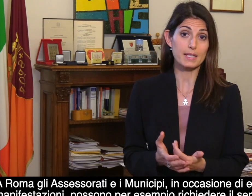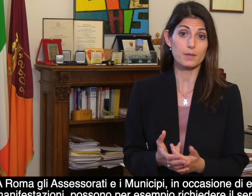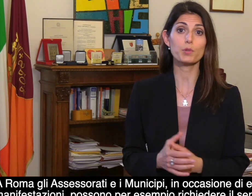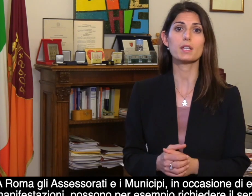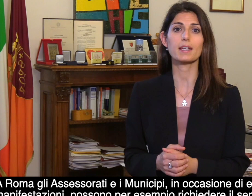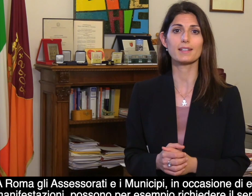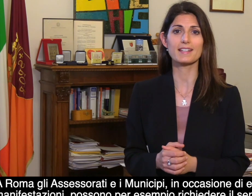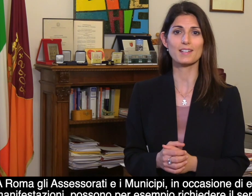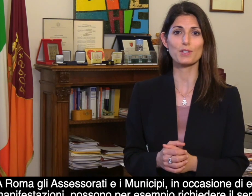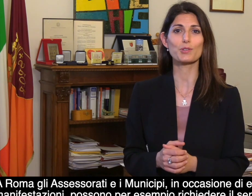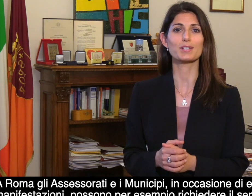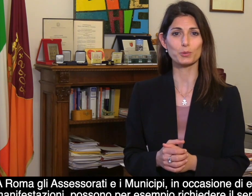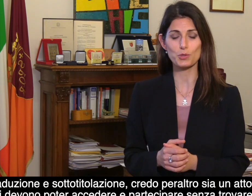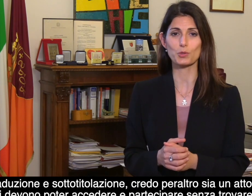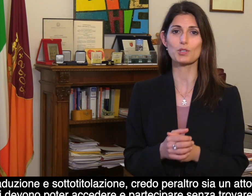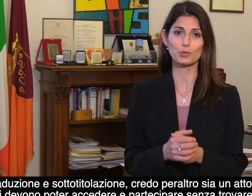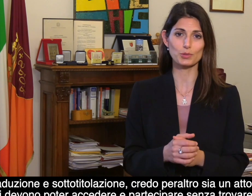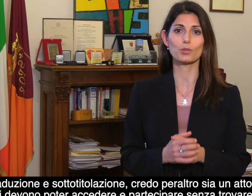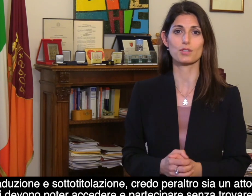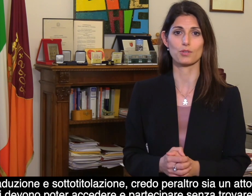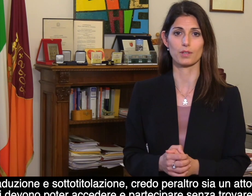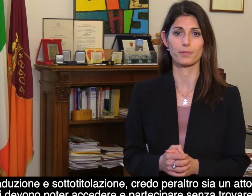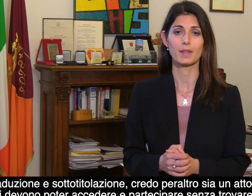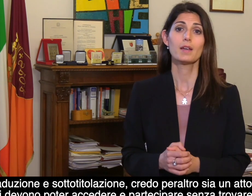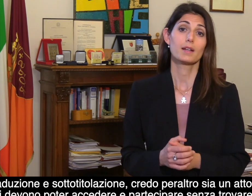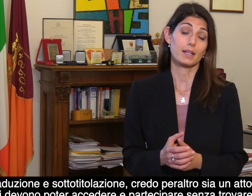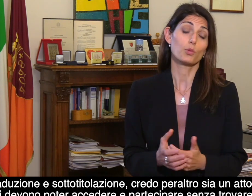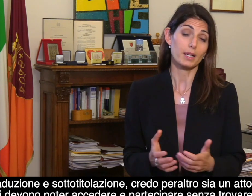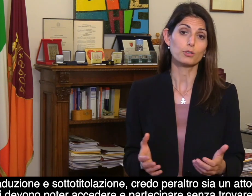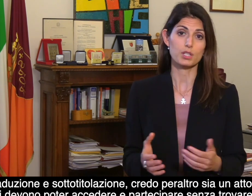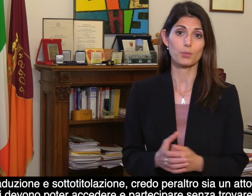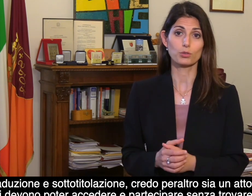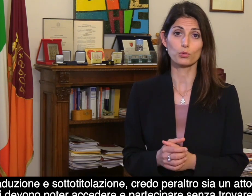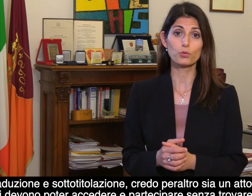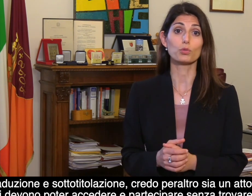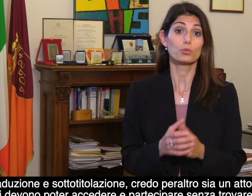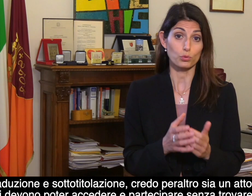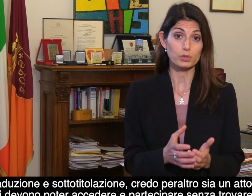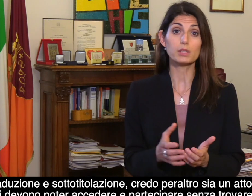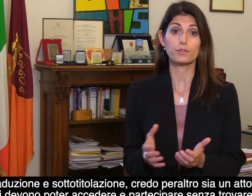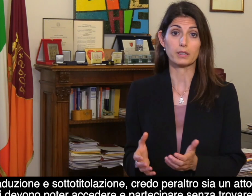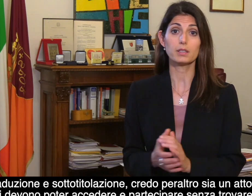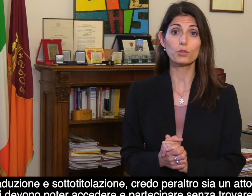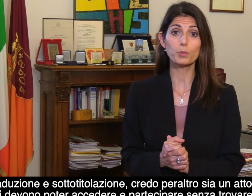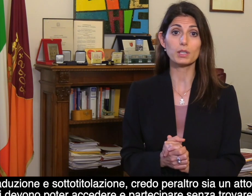esempio richiedere il servizio di traduzione sottotitolazione credo peraltro sia un atto dovuto tutti infatti devono poter accedere